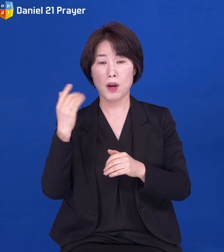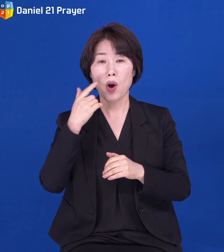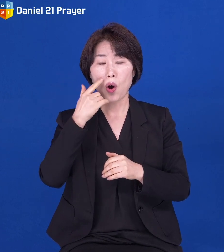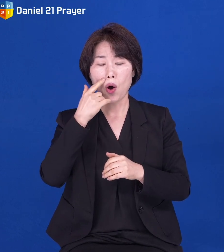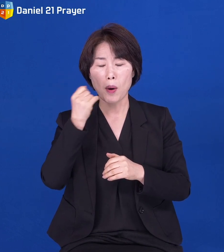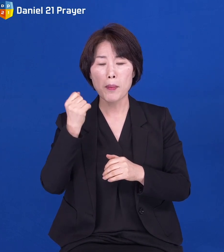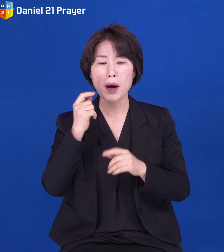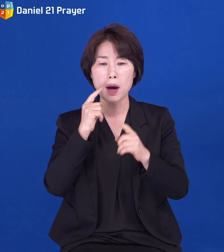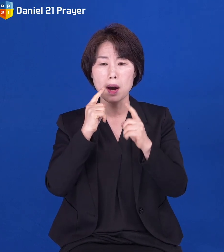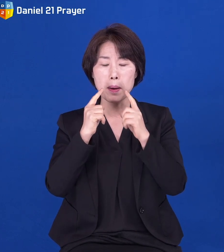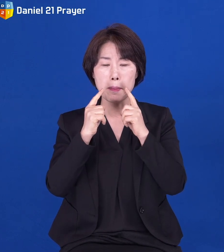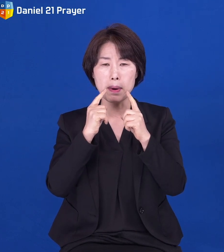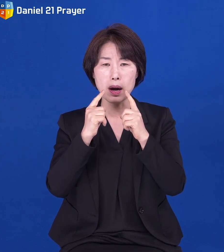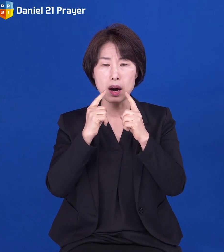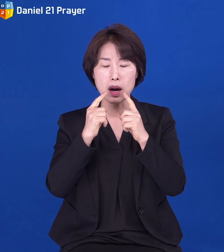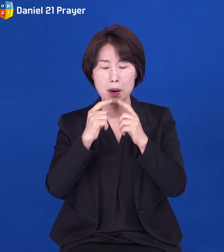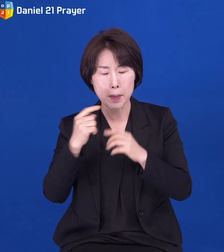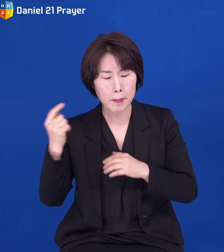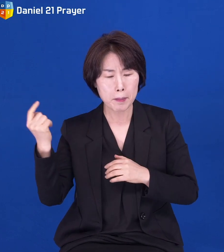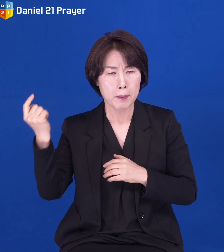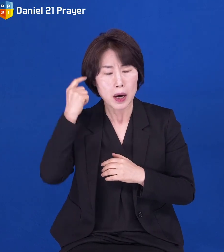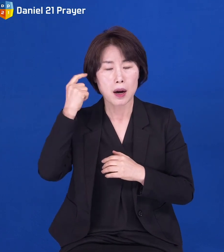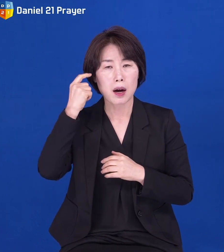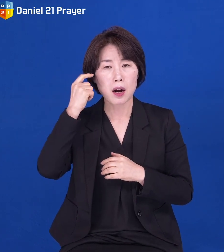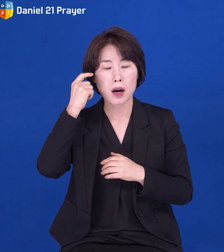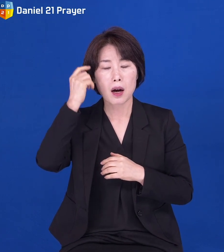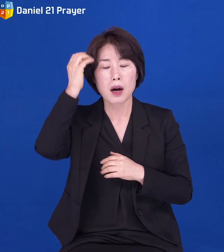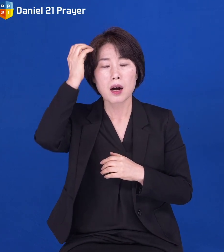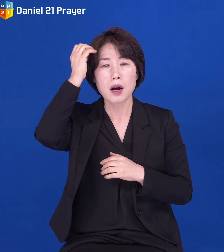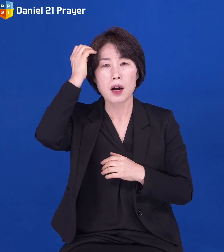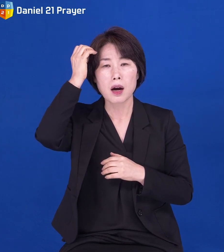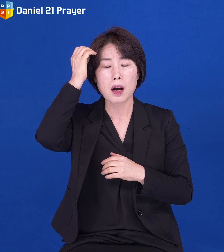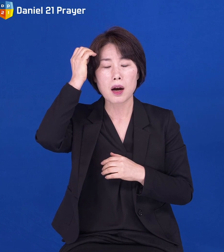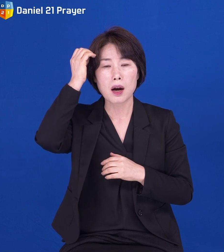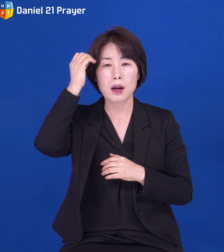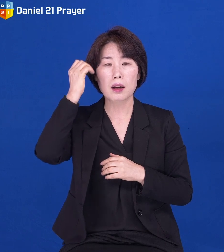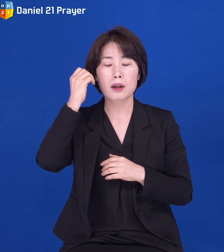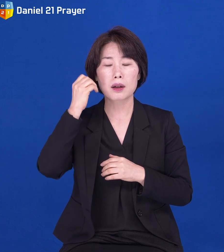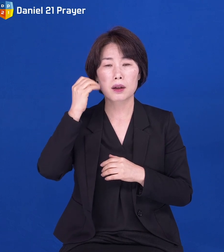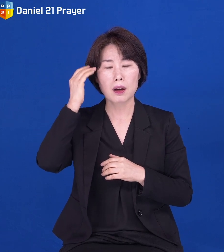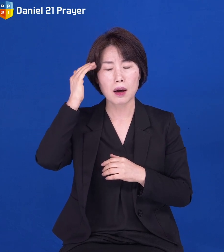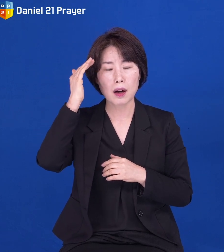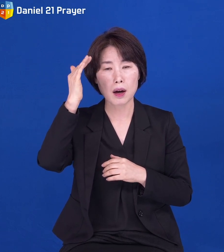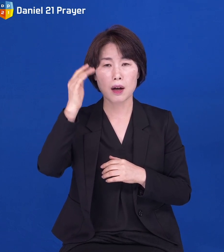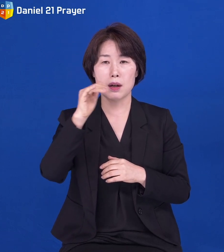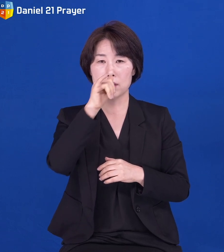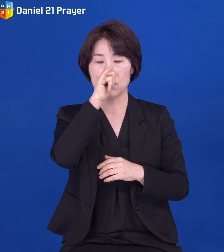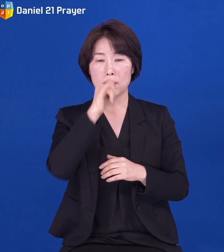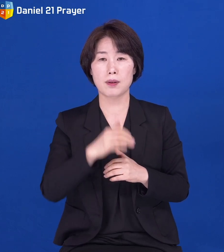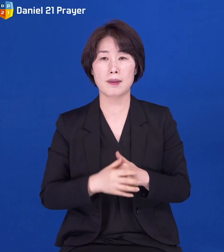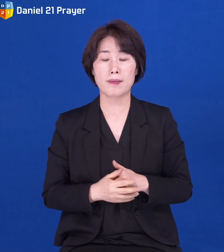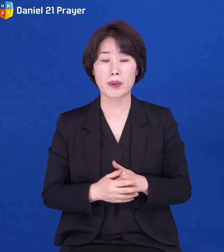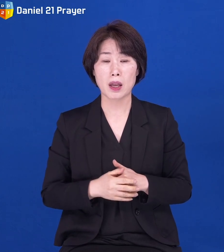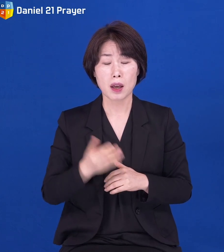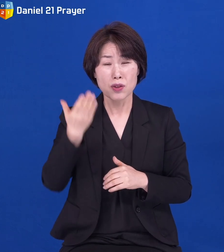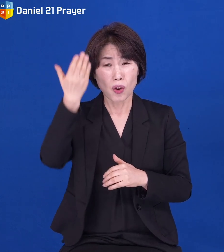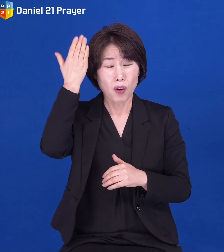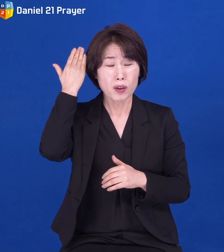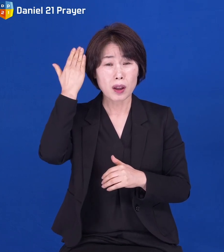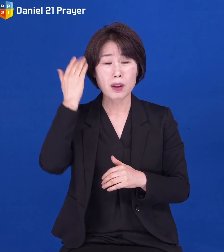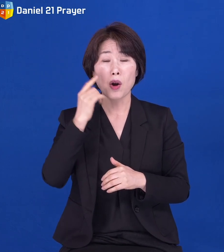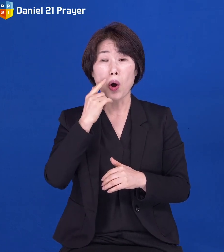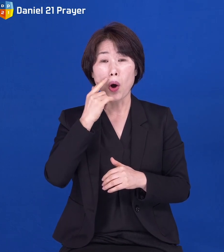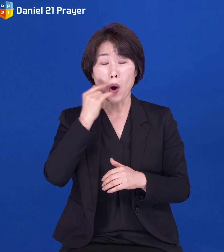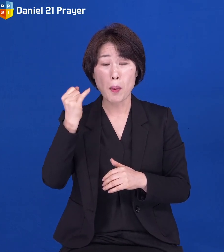그때야 정신이 번쩍 들면서 딱 아주 그냥 크게 들리는 거예요. 예전에는 한 귀로 듣고 한 귀로 흘렸던 그런 말들이 엄마가 그때 교회